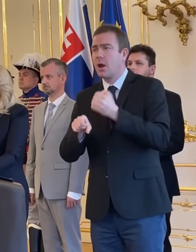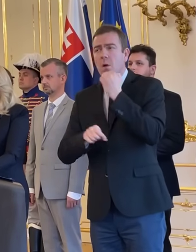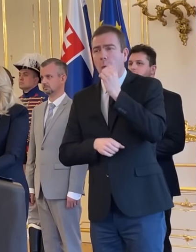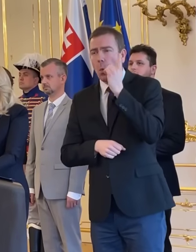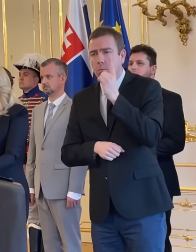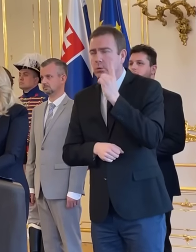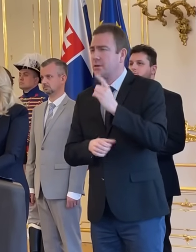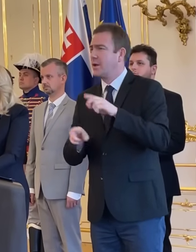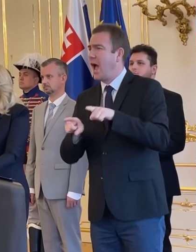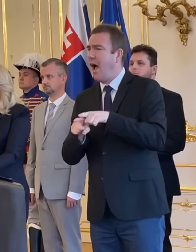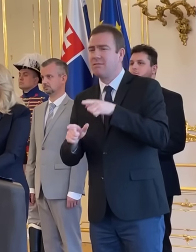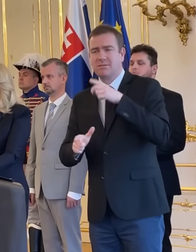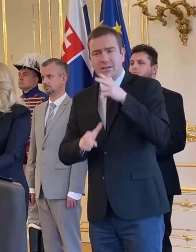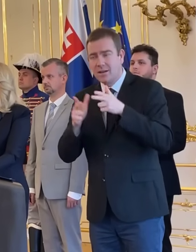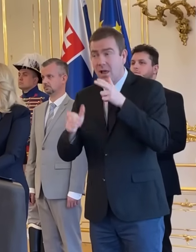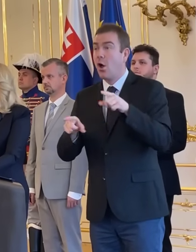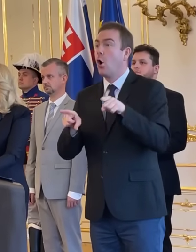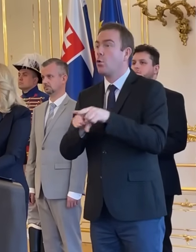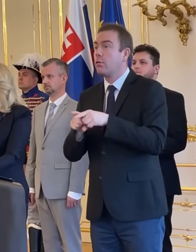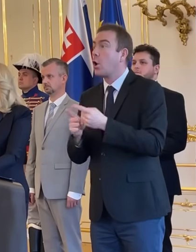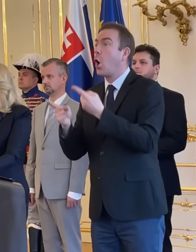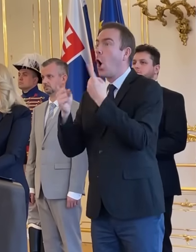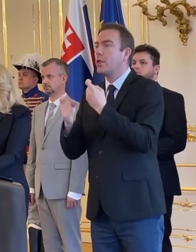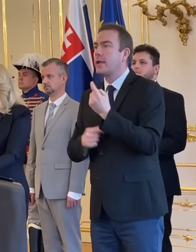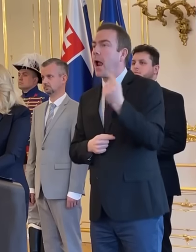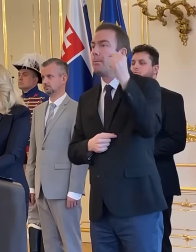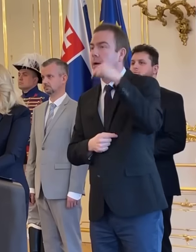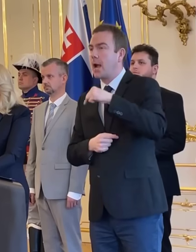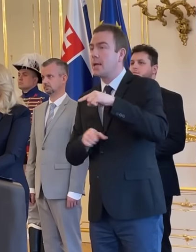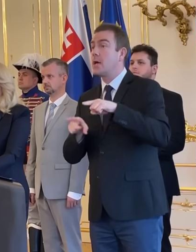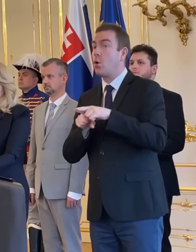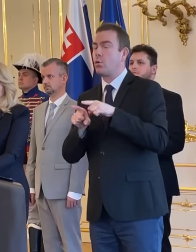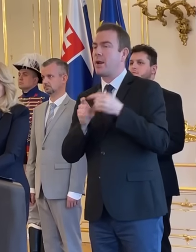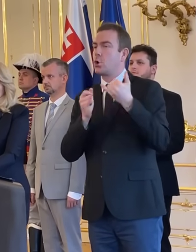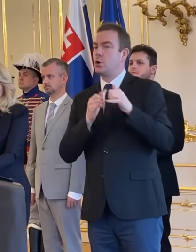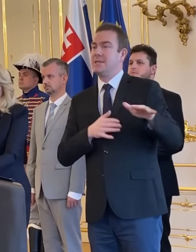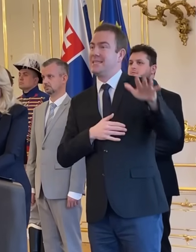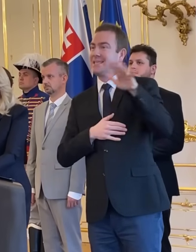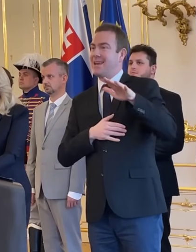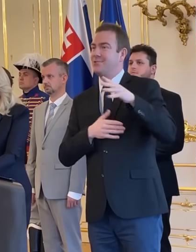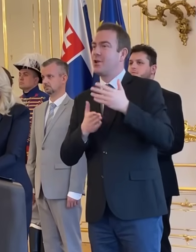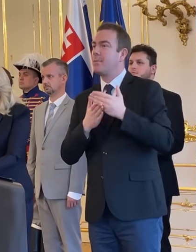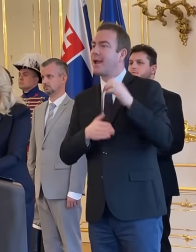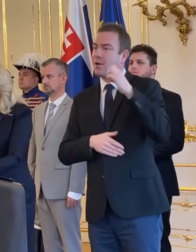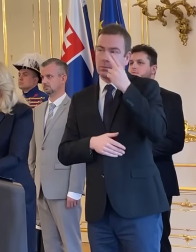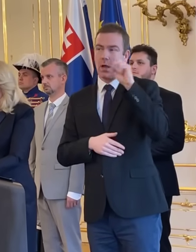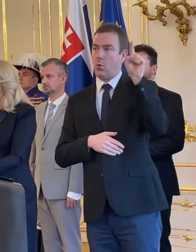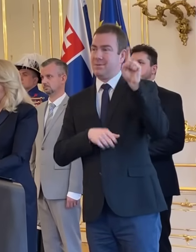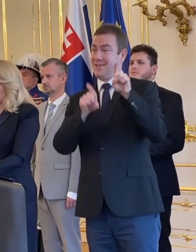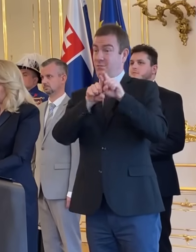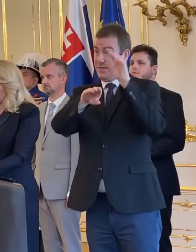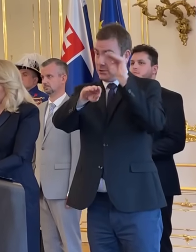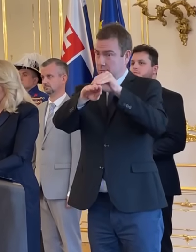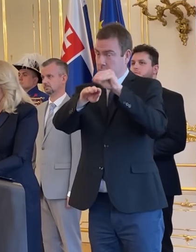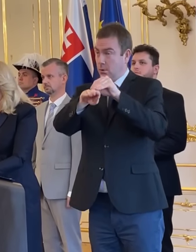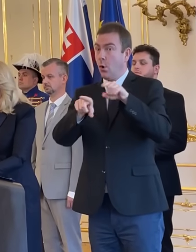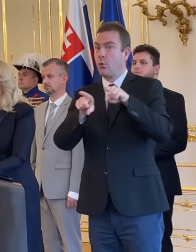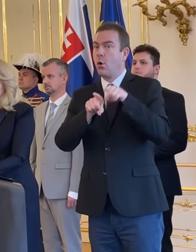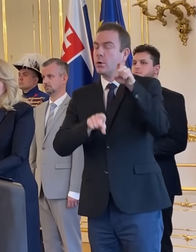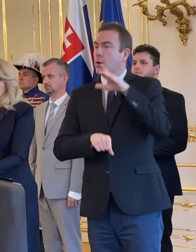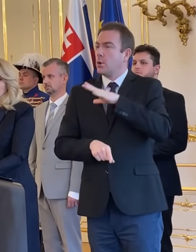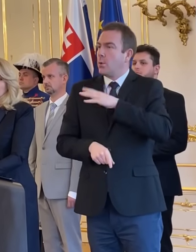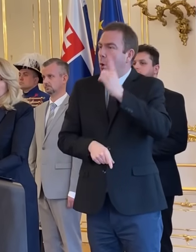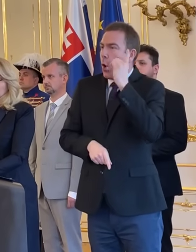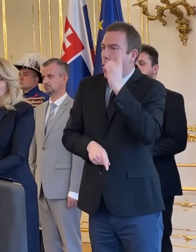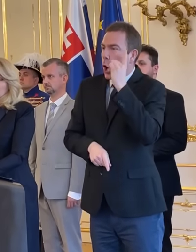slová prichádzajú aj od významných subjektov zvonku. Napríklad od Európskej komisie, dokonca pod hrozbou finančných